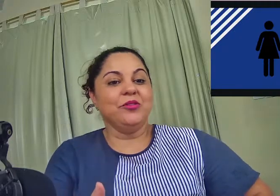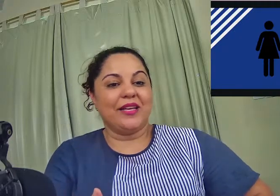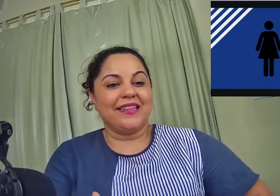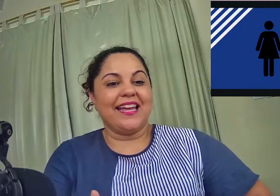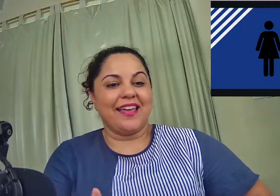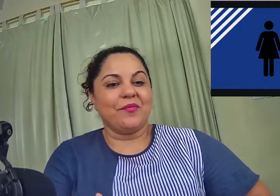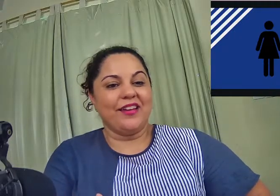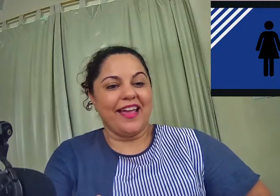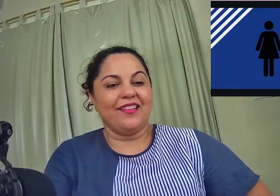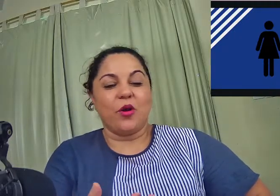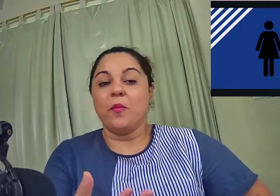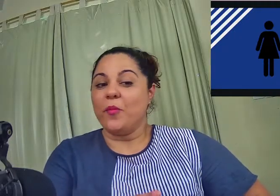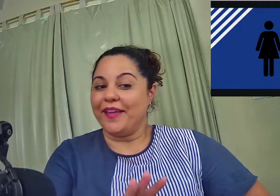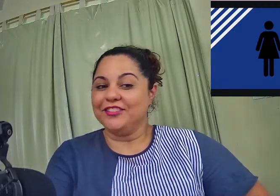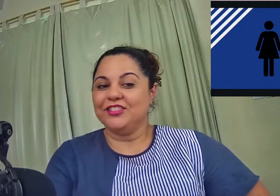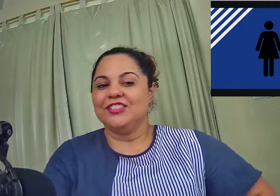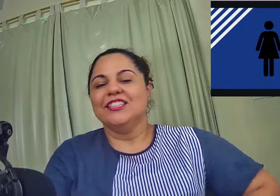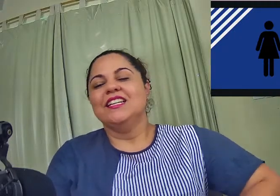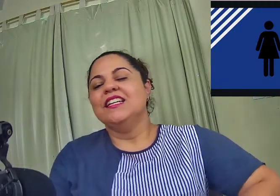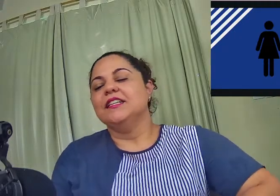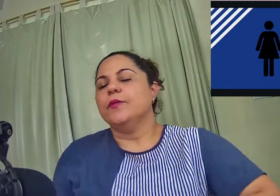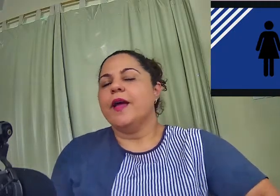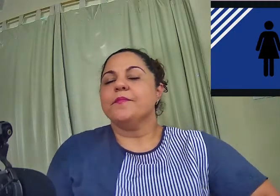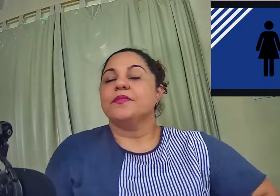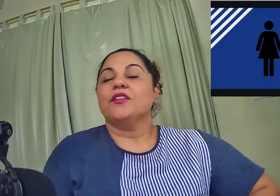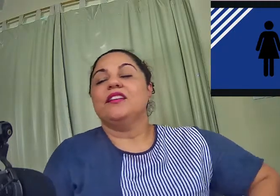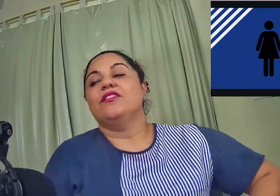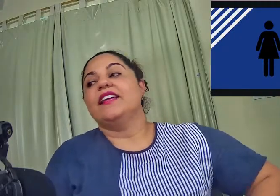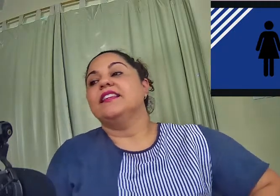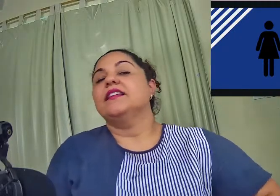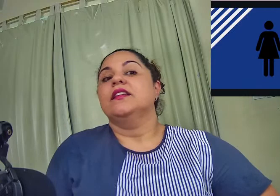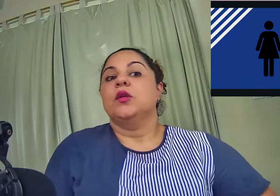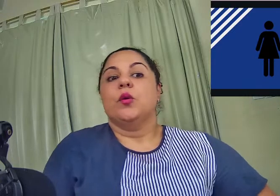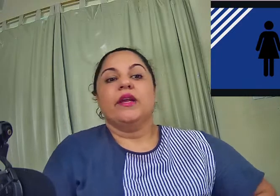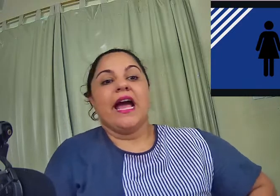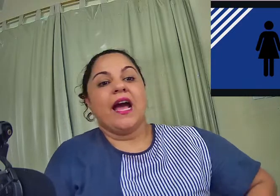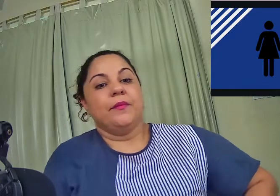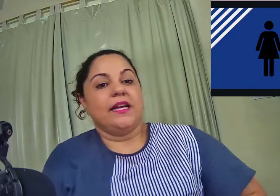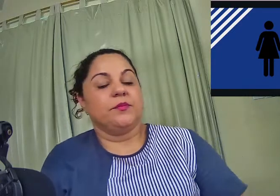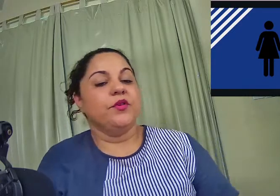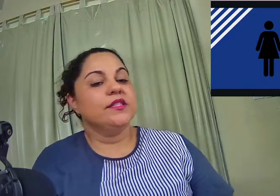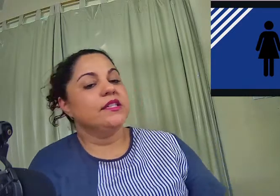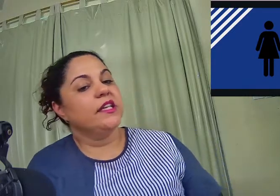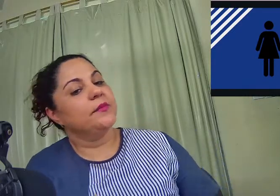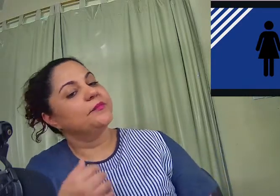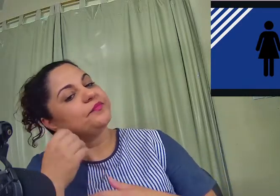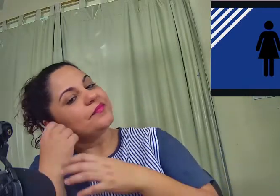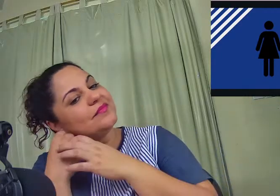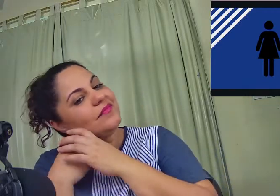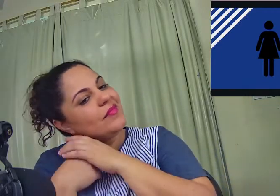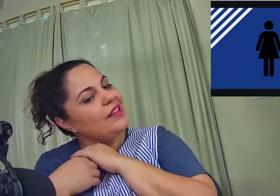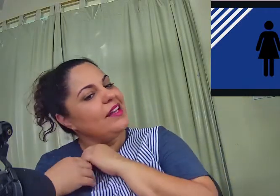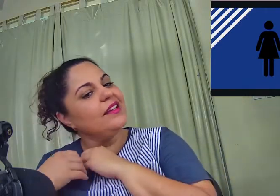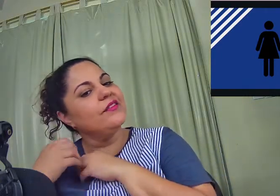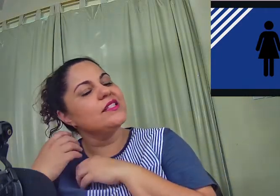até que a mulher, normalmente, né? Então ele vai olhar mais por cima. E ali você